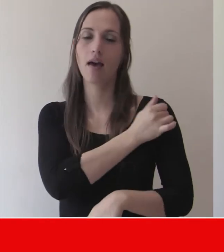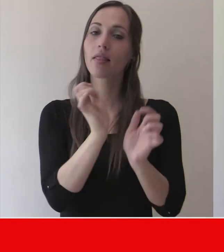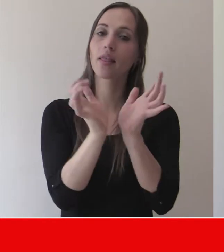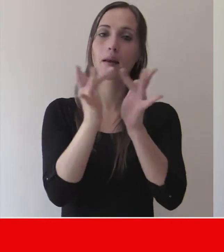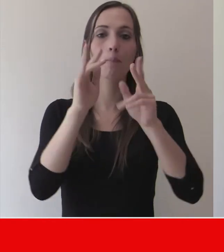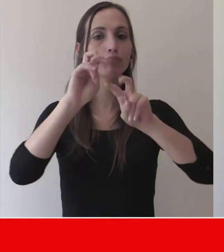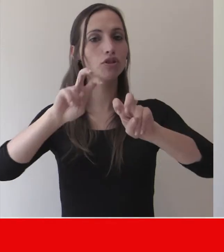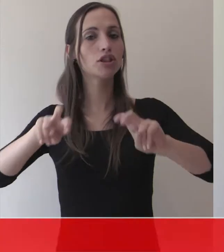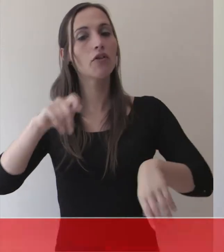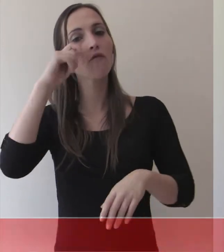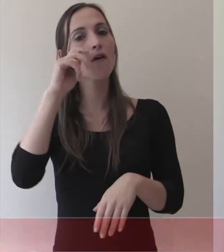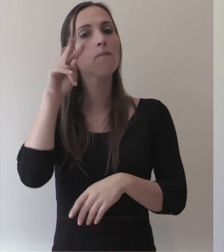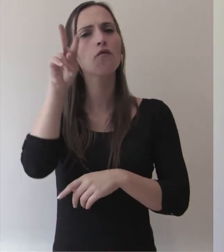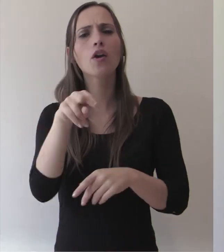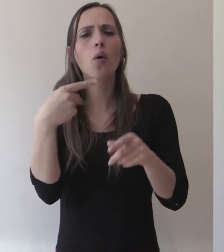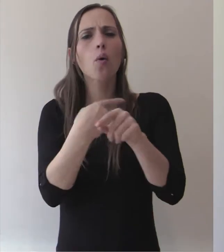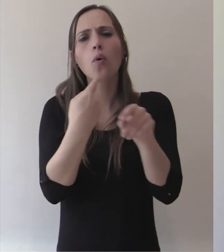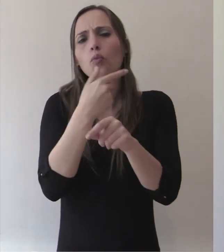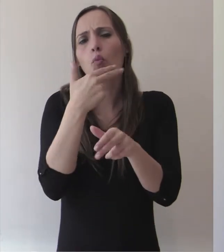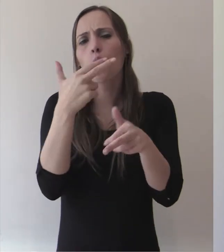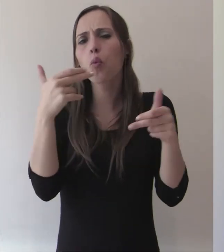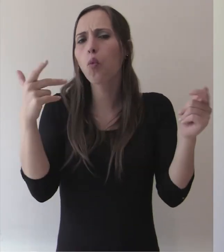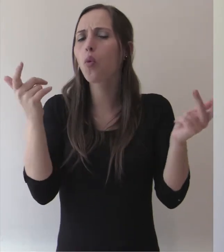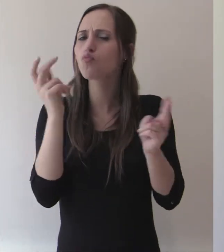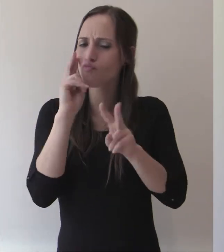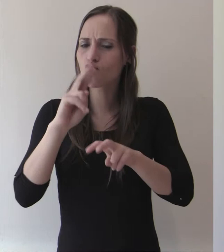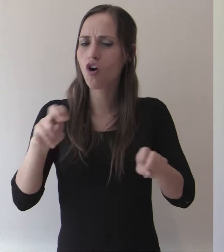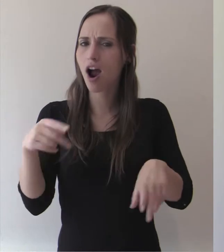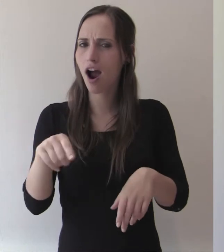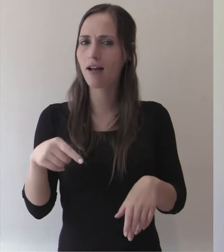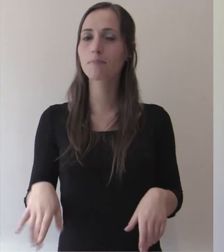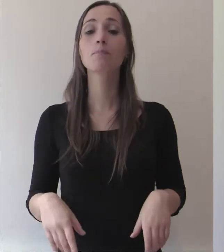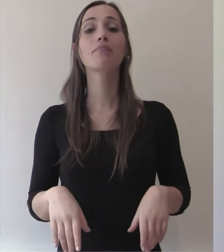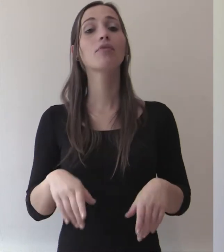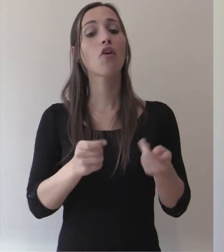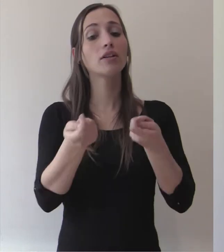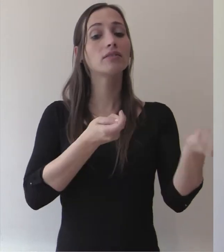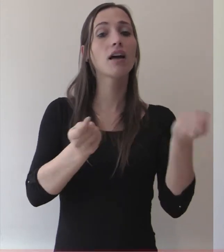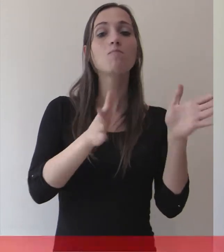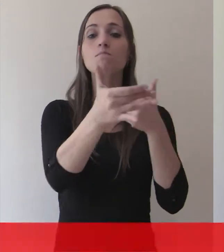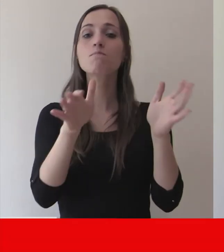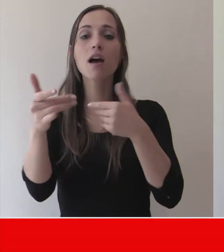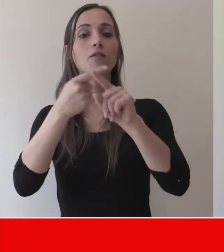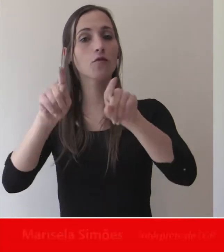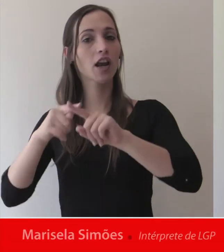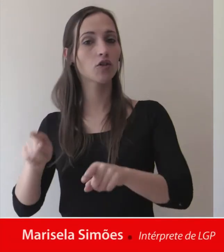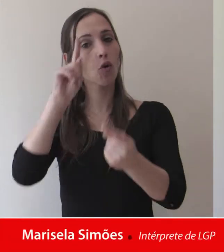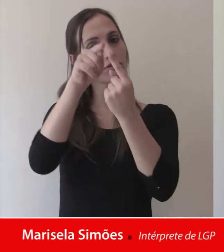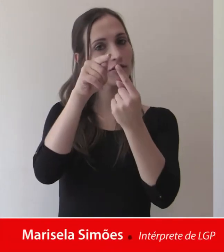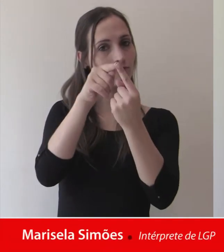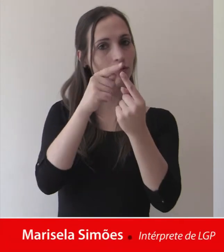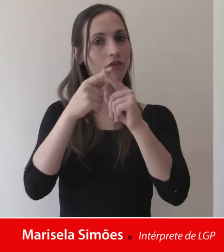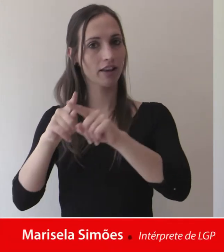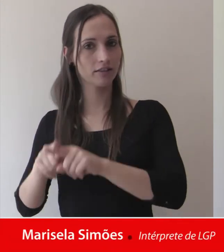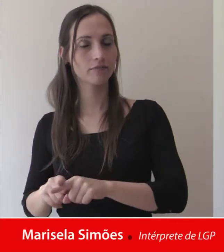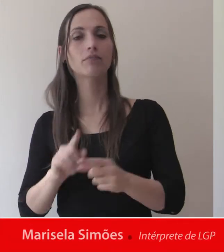na internet, ver filmes, entre muitas outras coisas que poderás descobrir. Está organizada em vários espaços com funções